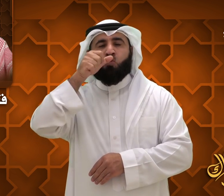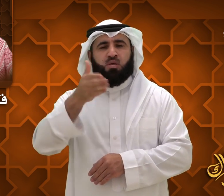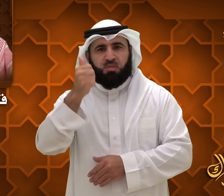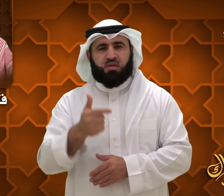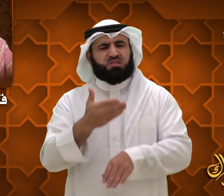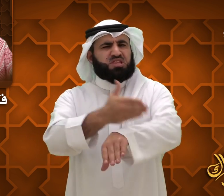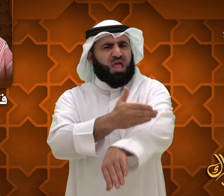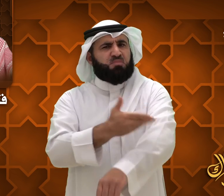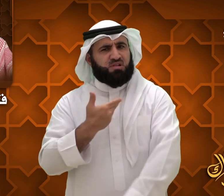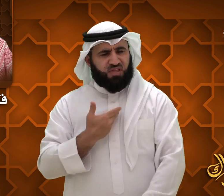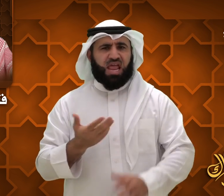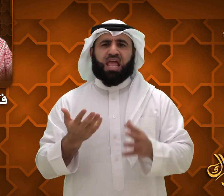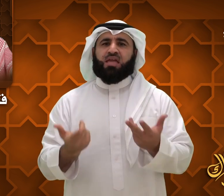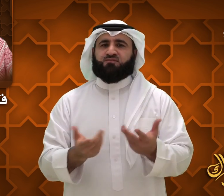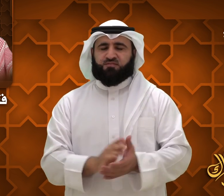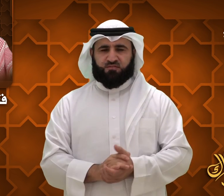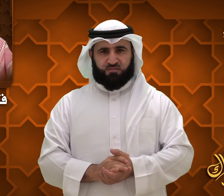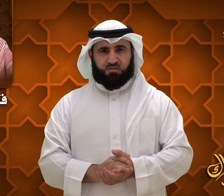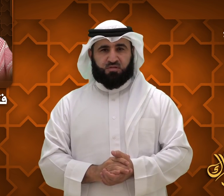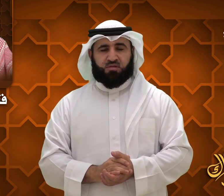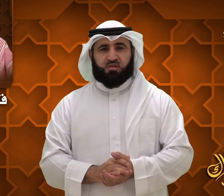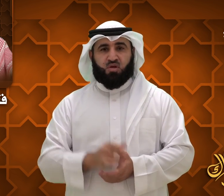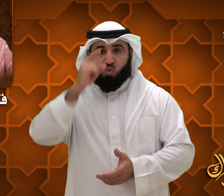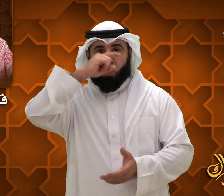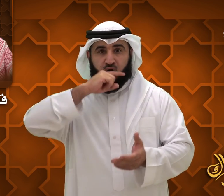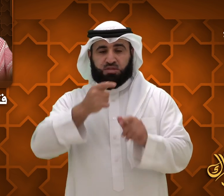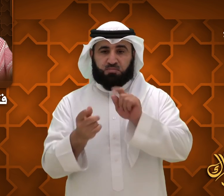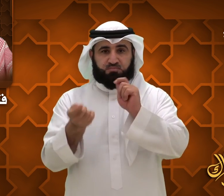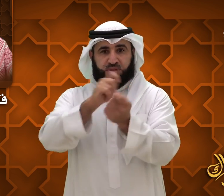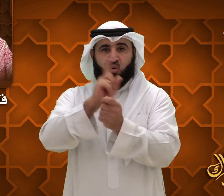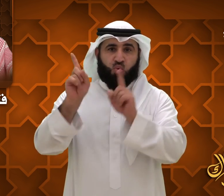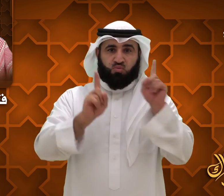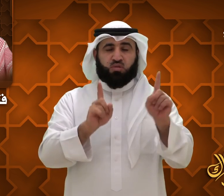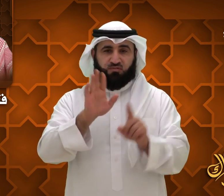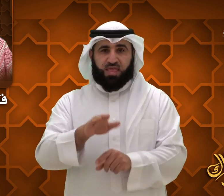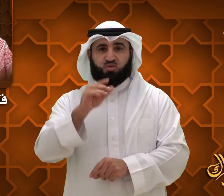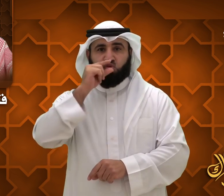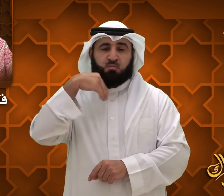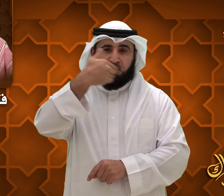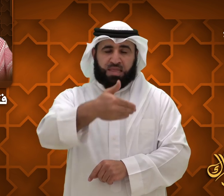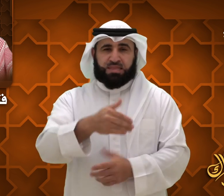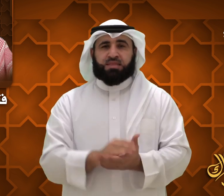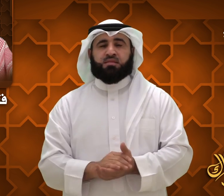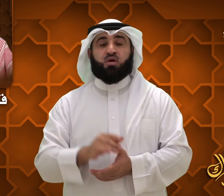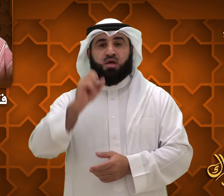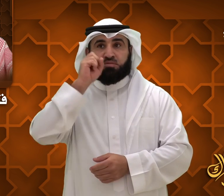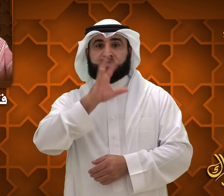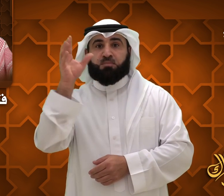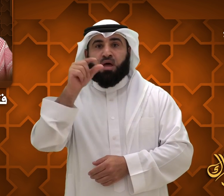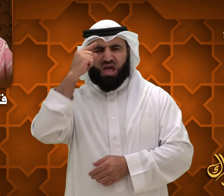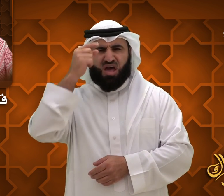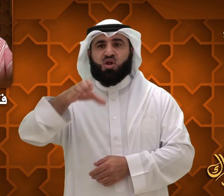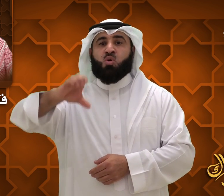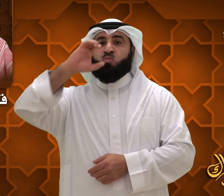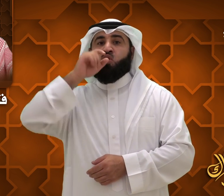بحجة التعب وهل يجب عليه القضاء؟ الجواب: من شرب في نهار رمضان